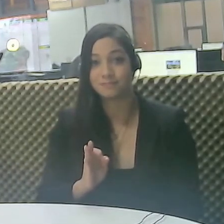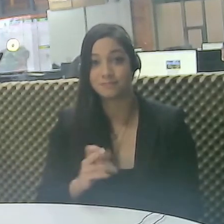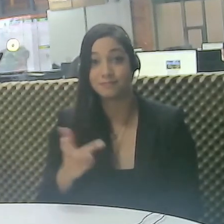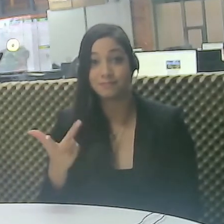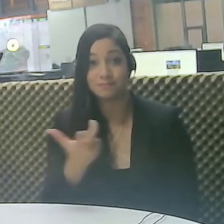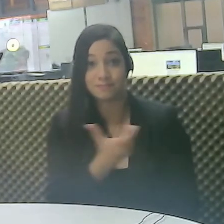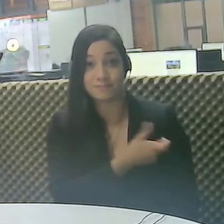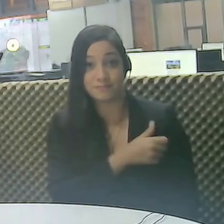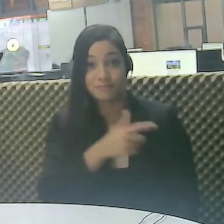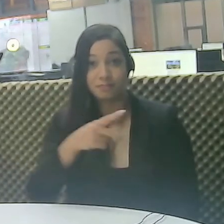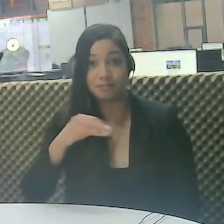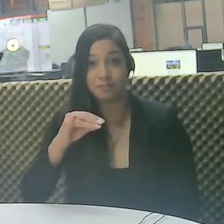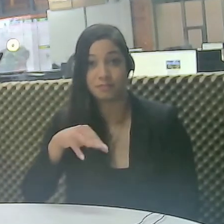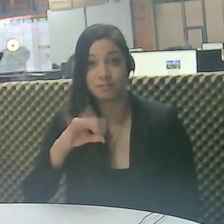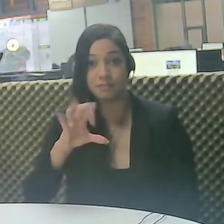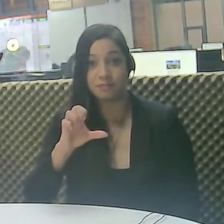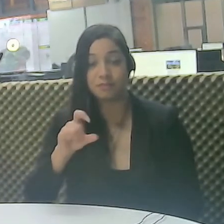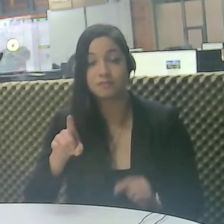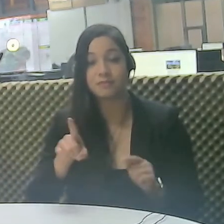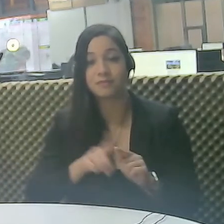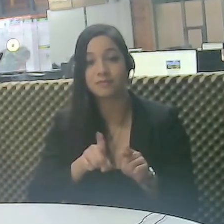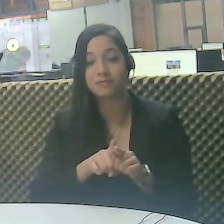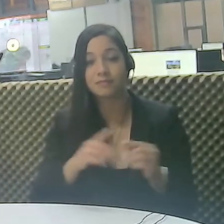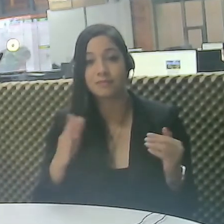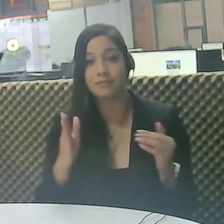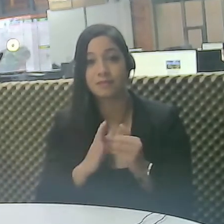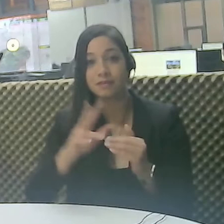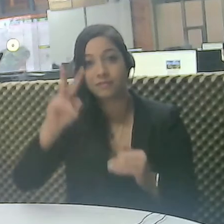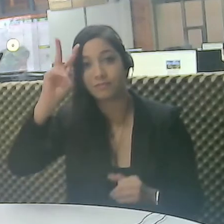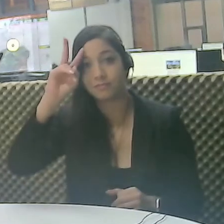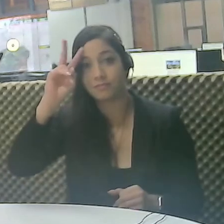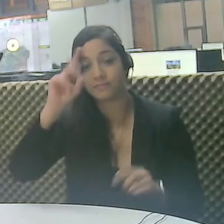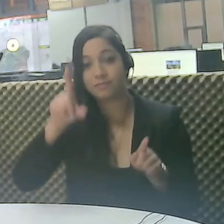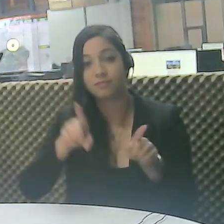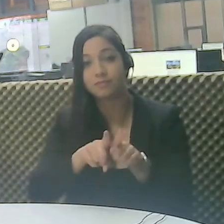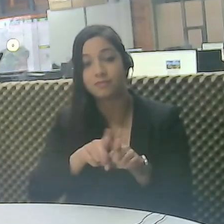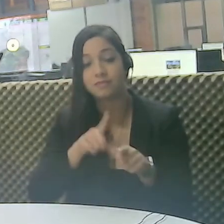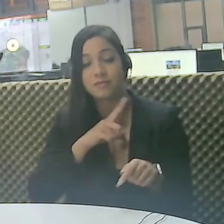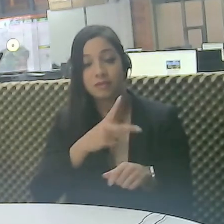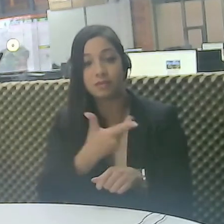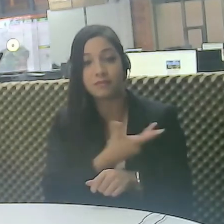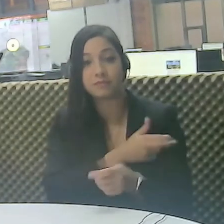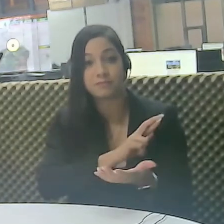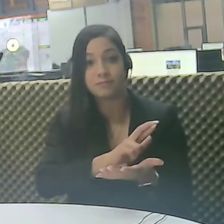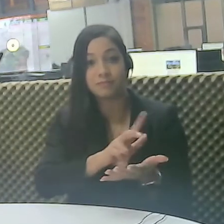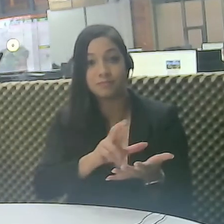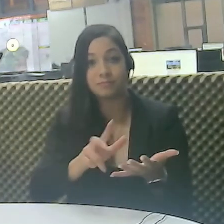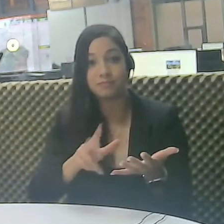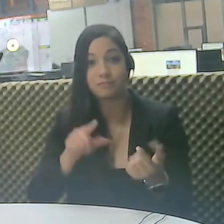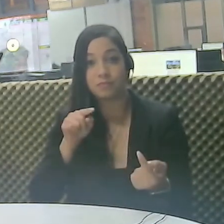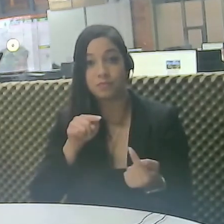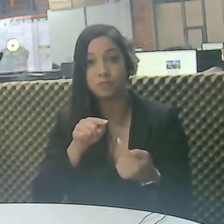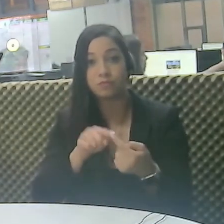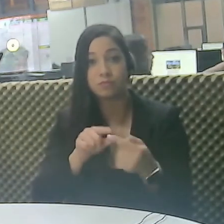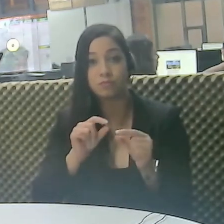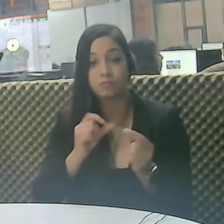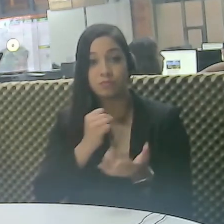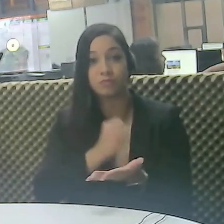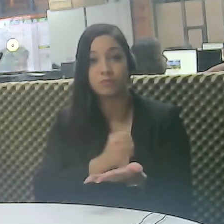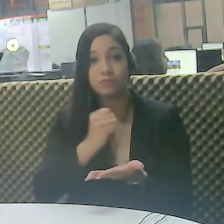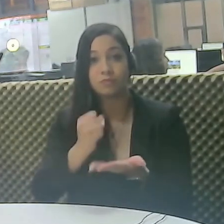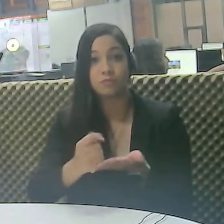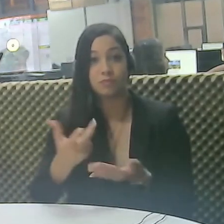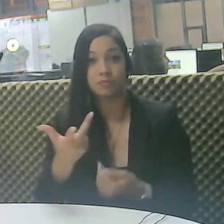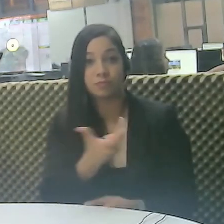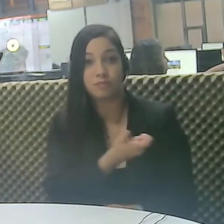campanha contra a polio, a Prefeitura também segue até segunda-feira com a campanha de multivacinação. O objetivo é colocar em dia o cartão